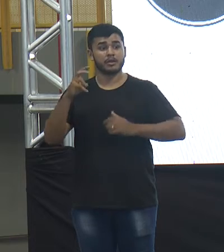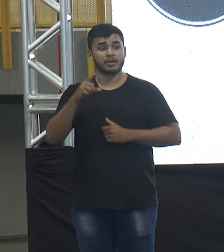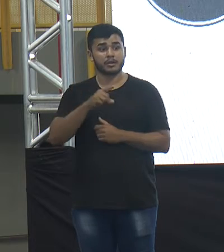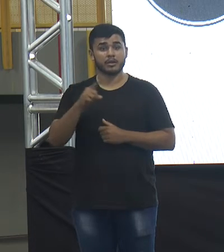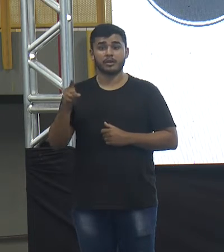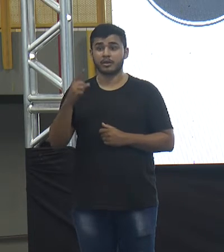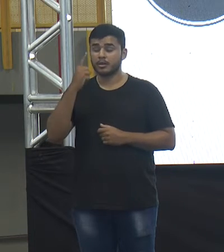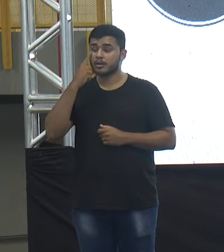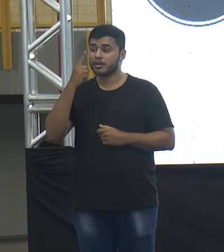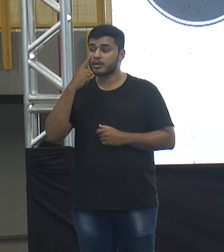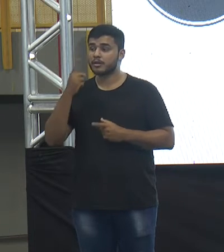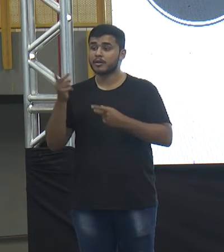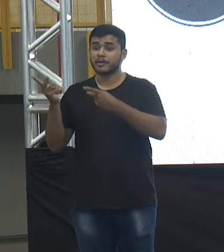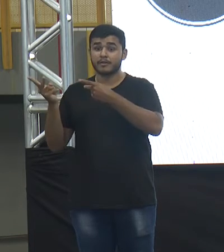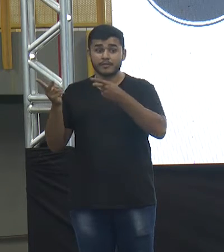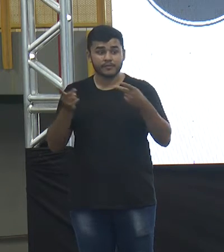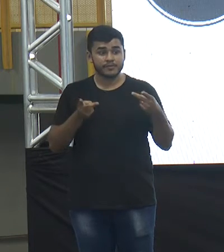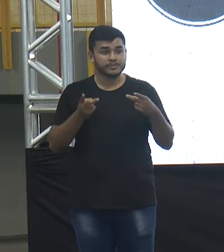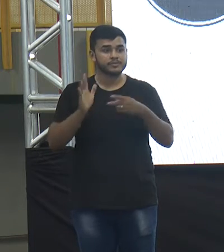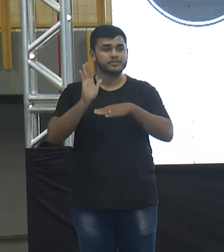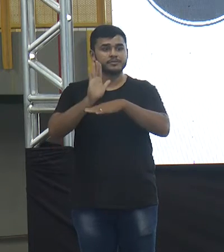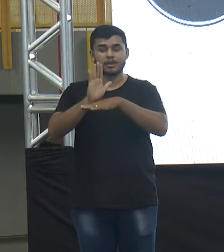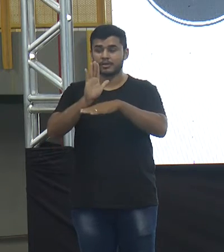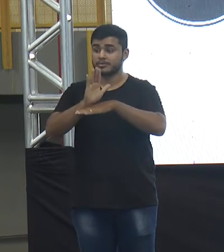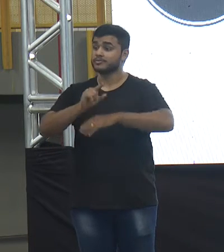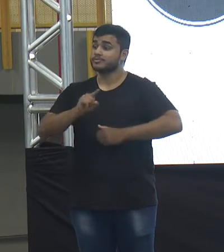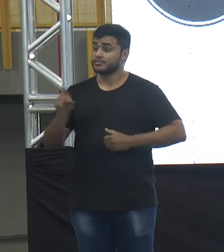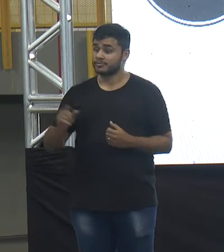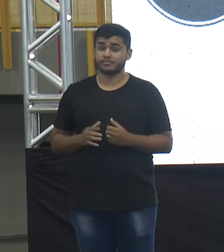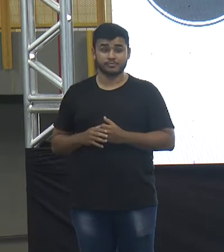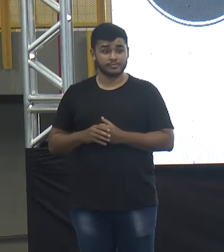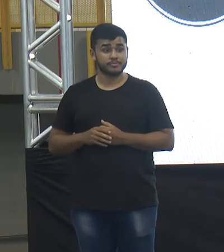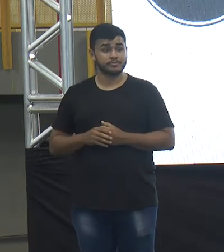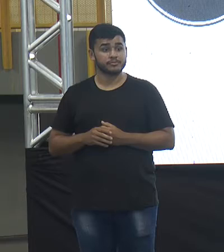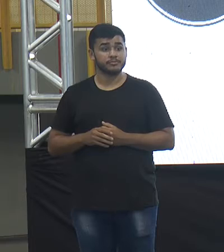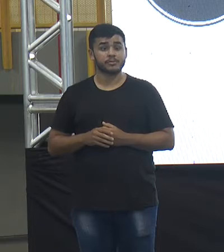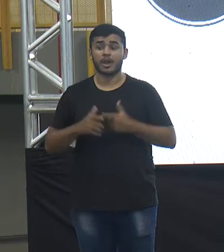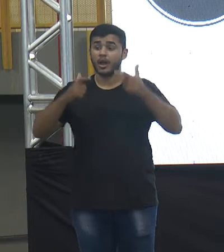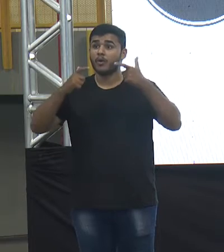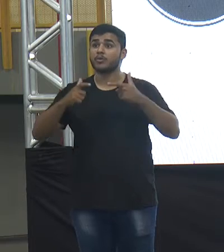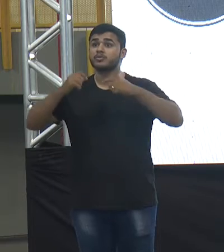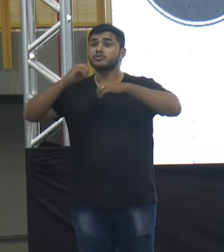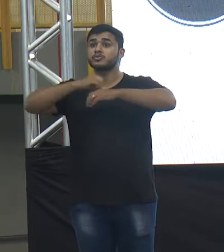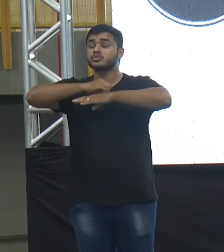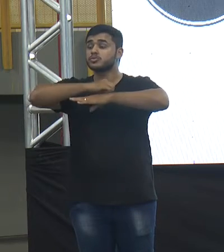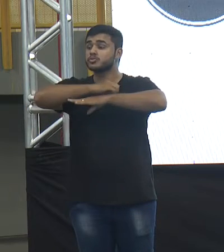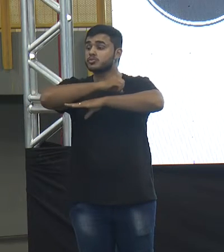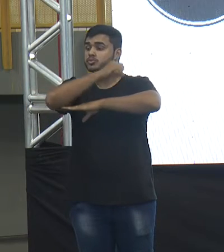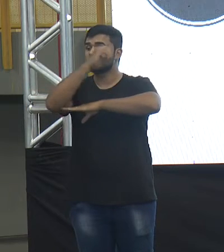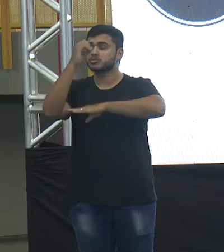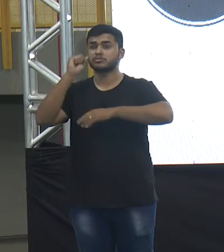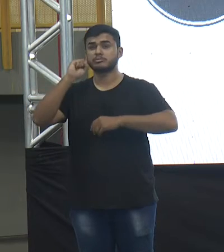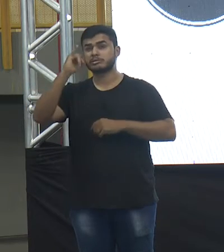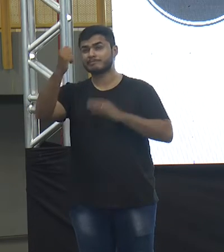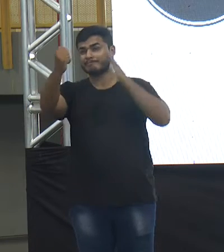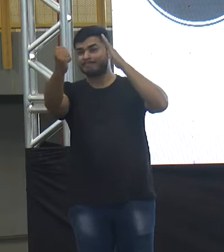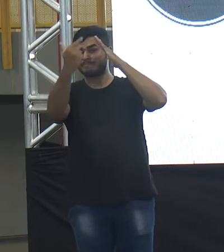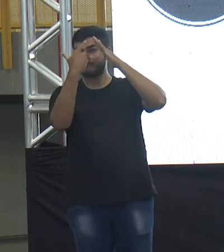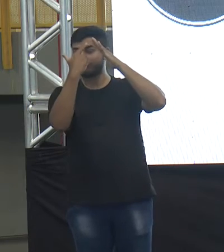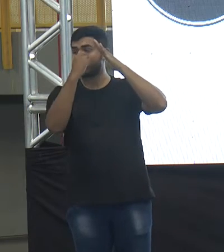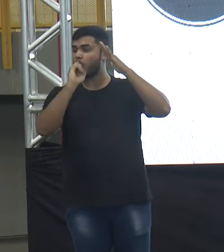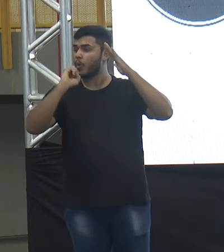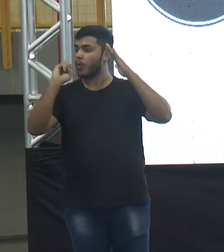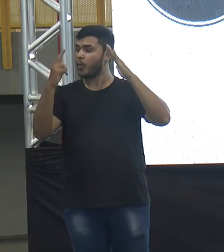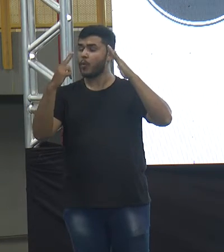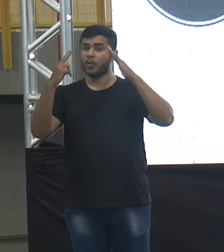Procure visitar à tarde. Olha a dica, vá à tarde, observe onde é que o sol está. Se ele está batendo de frente, se ele